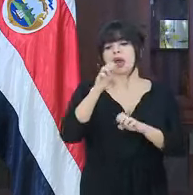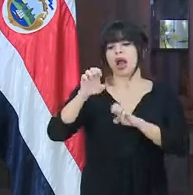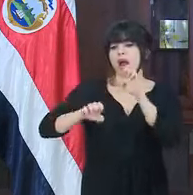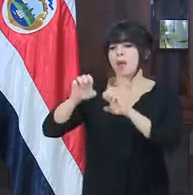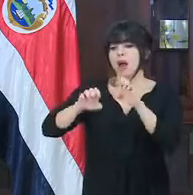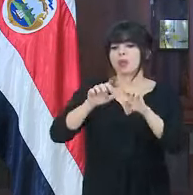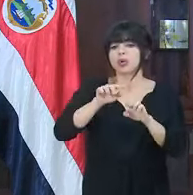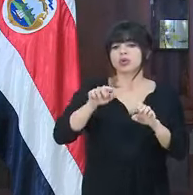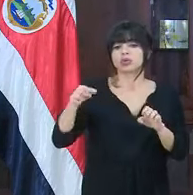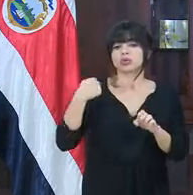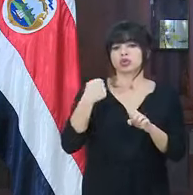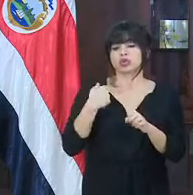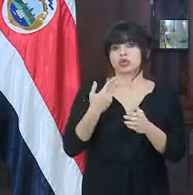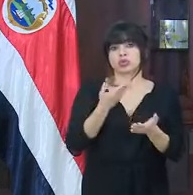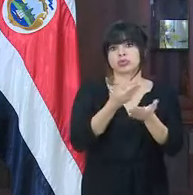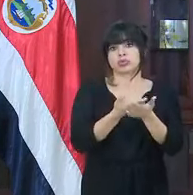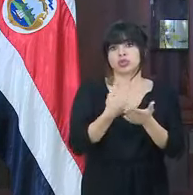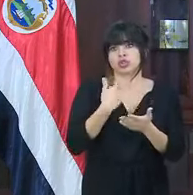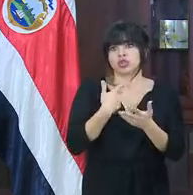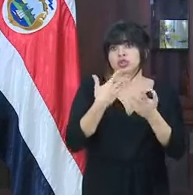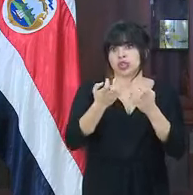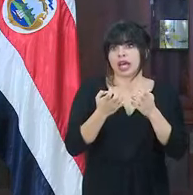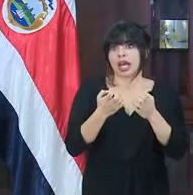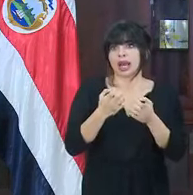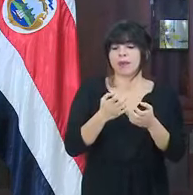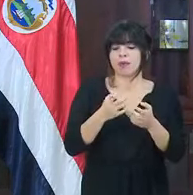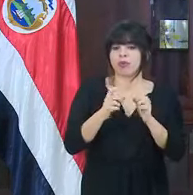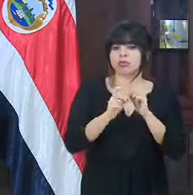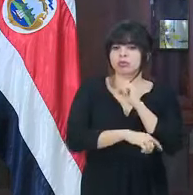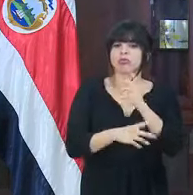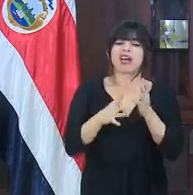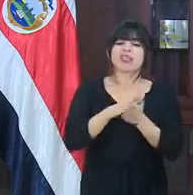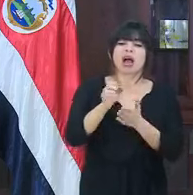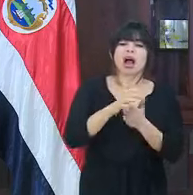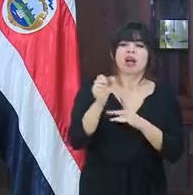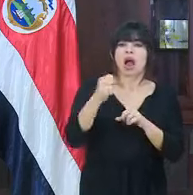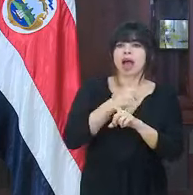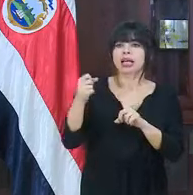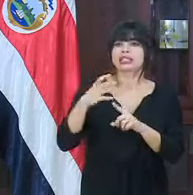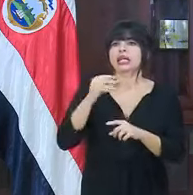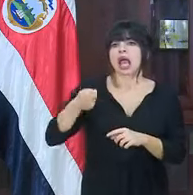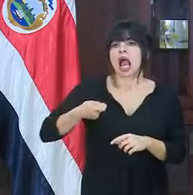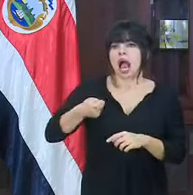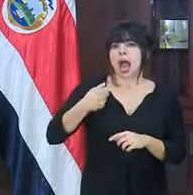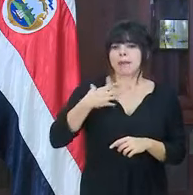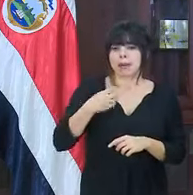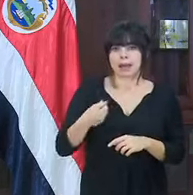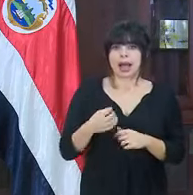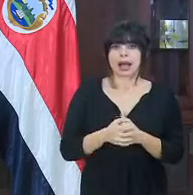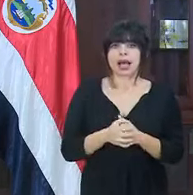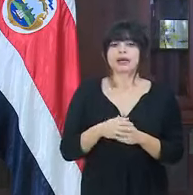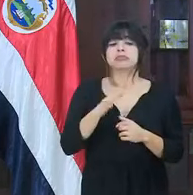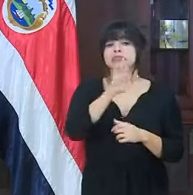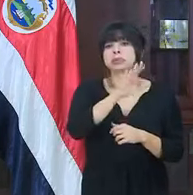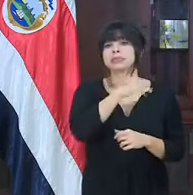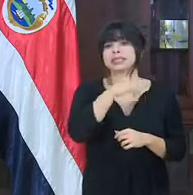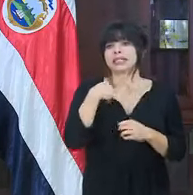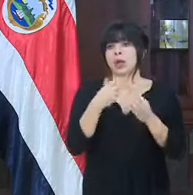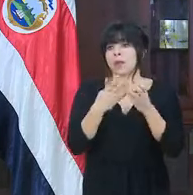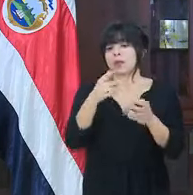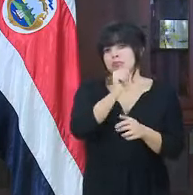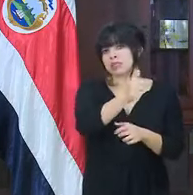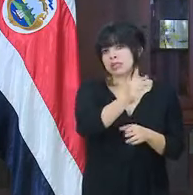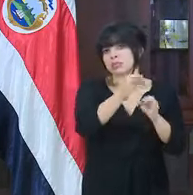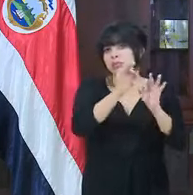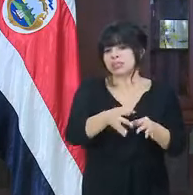conducta delictiva que nosotros pretendemos achacarles, que básicamente serían daños, agresiones y portación de arma blanca. Ya el Ministerio Público